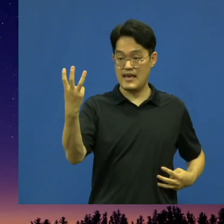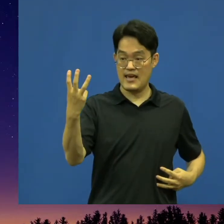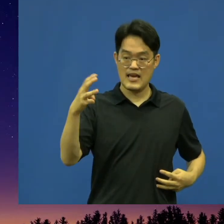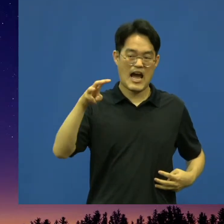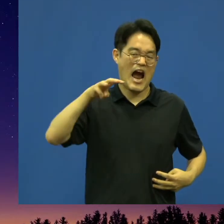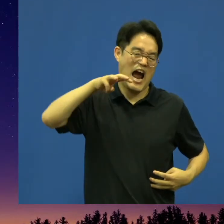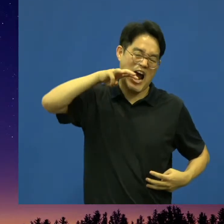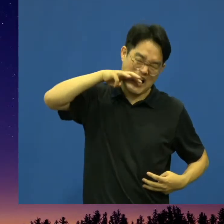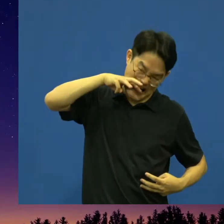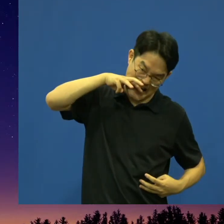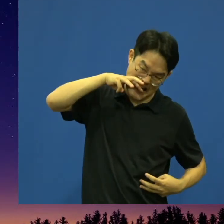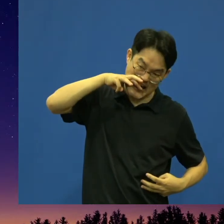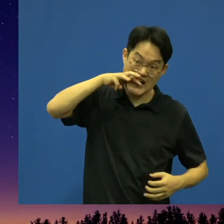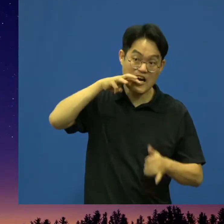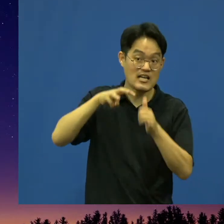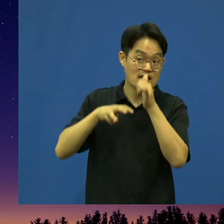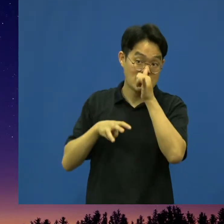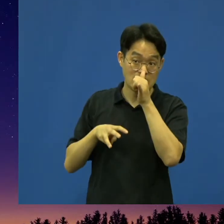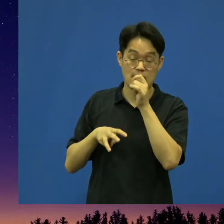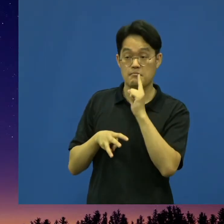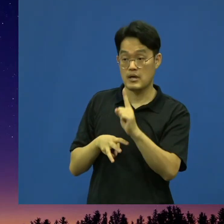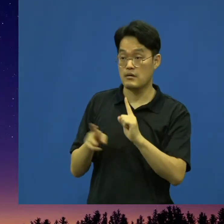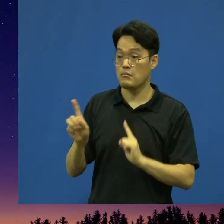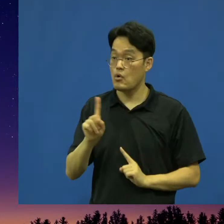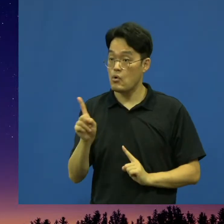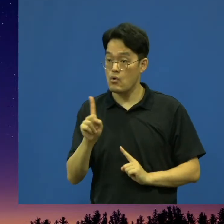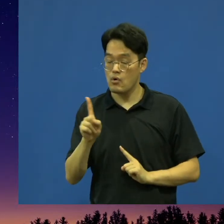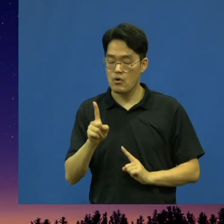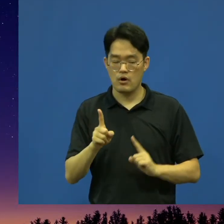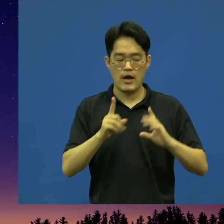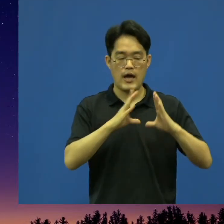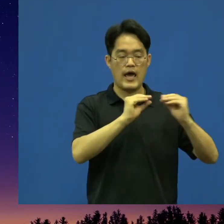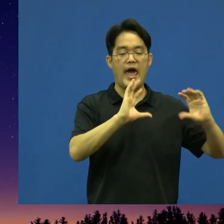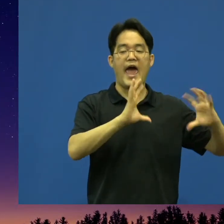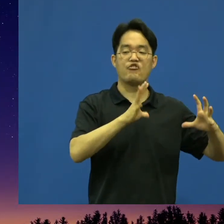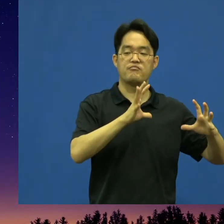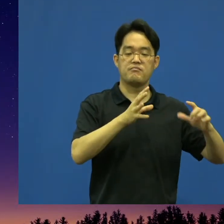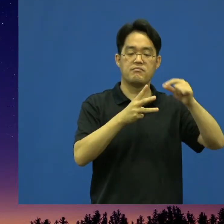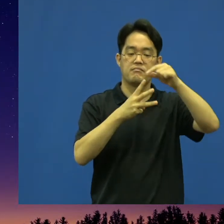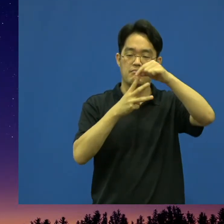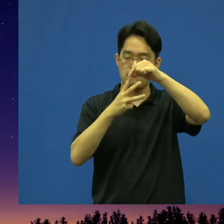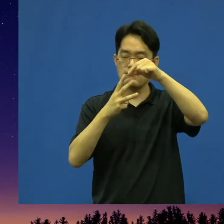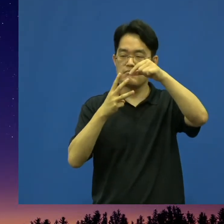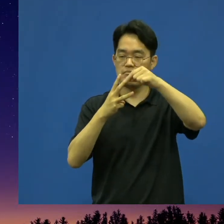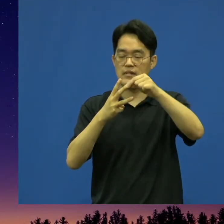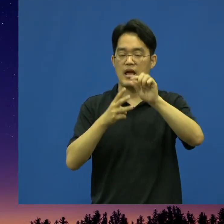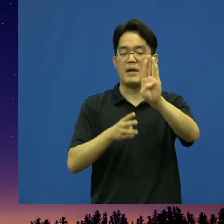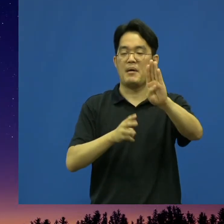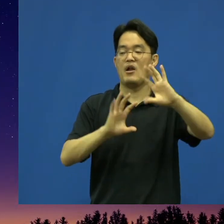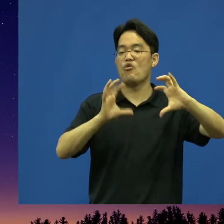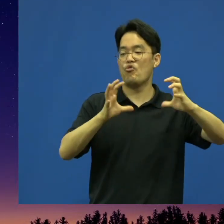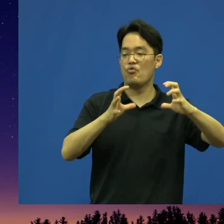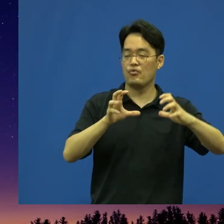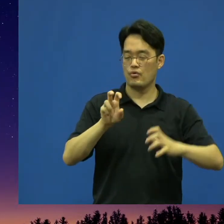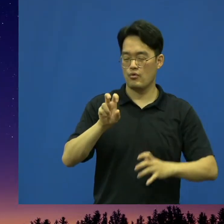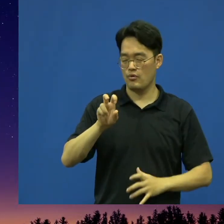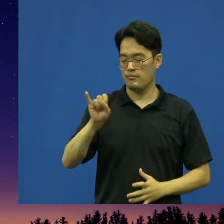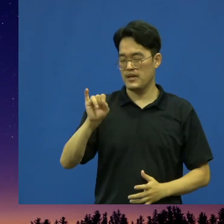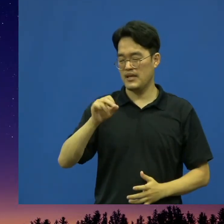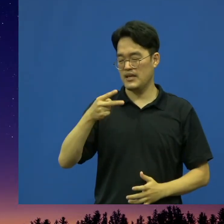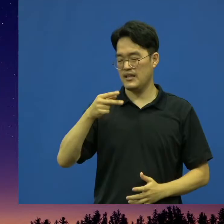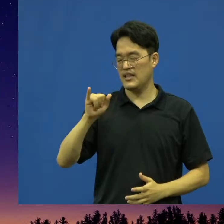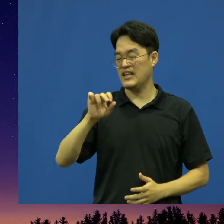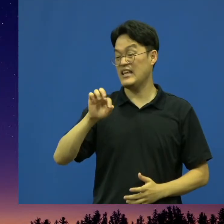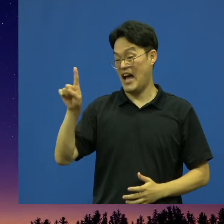입에 물고 있지요. 말하자면 애굽과 바벨론과 리디아라는 당시의 큰